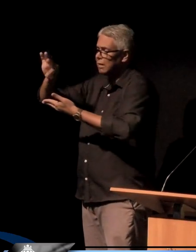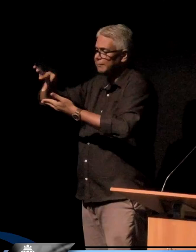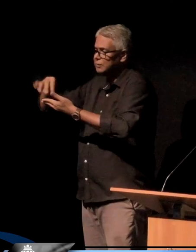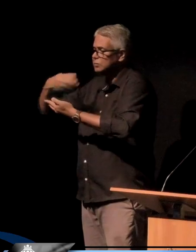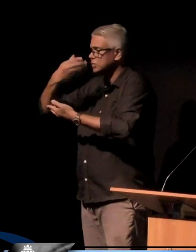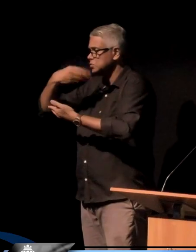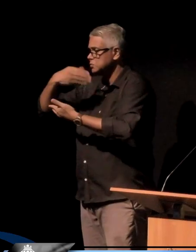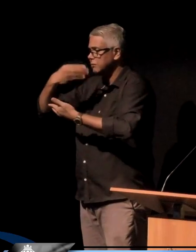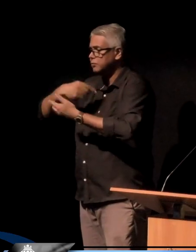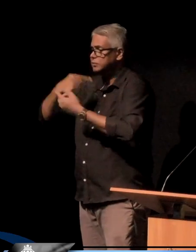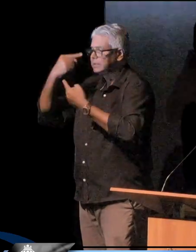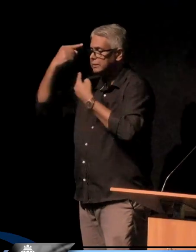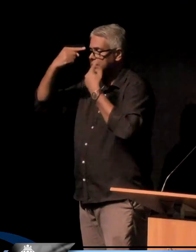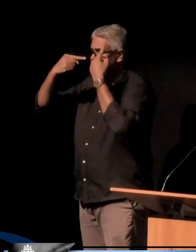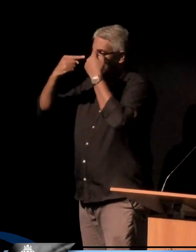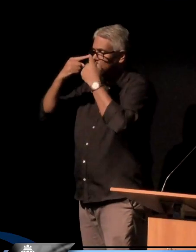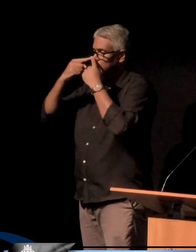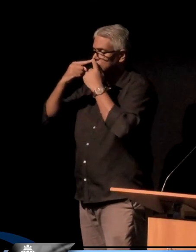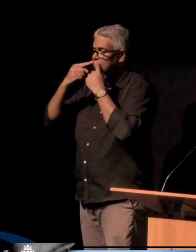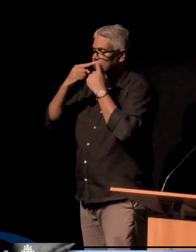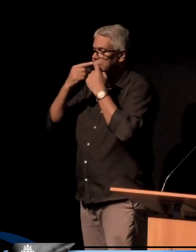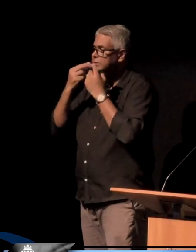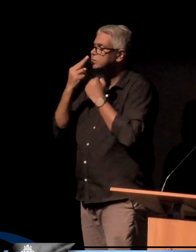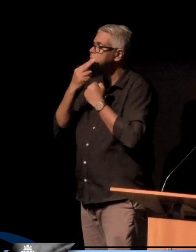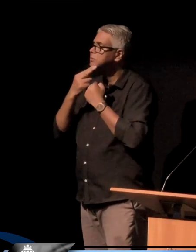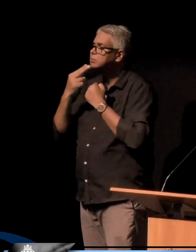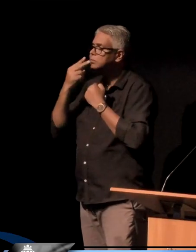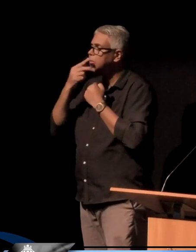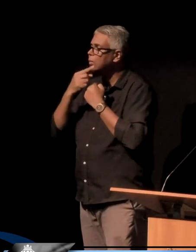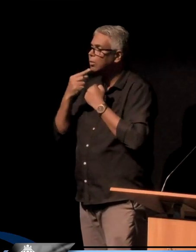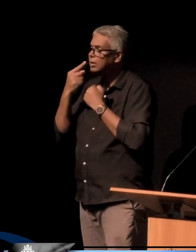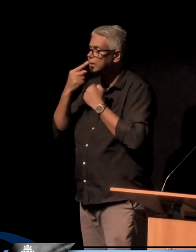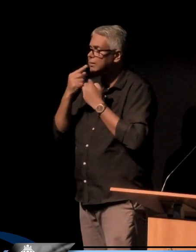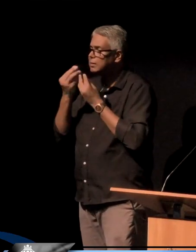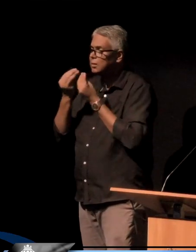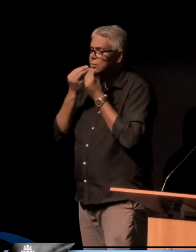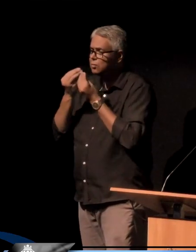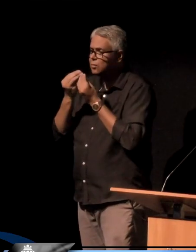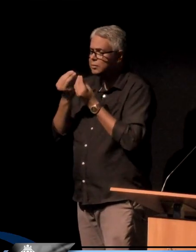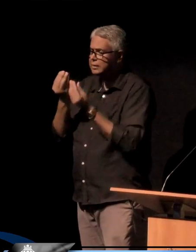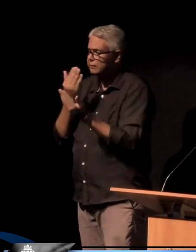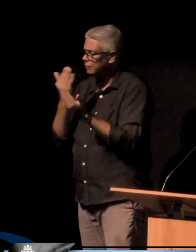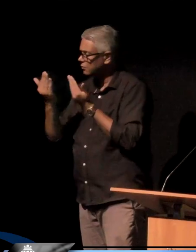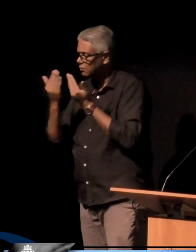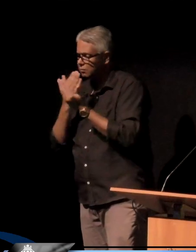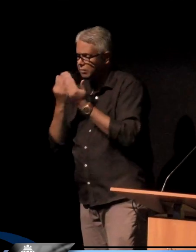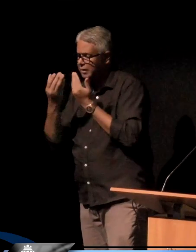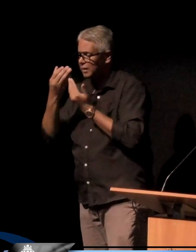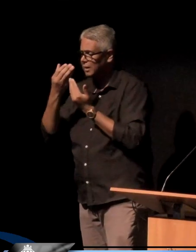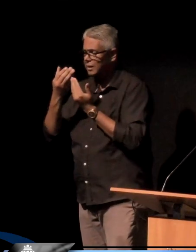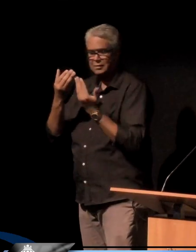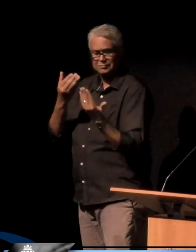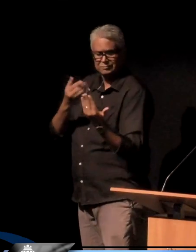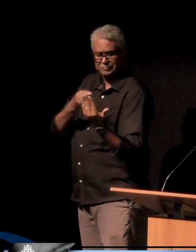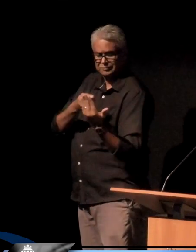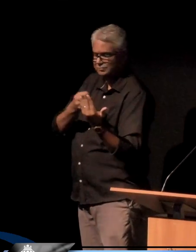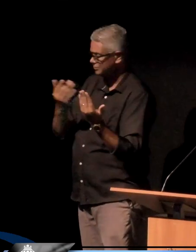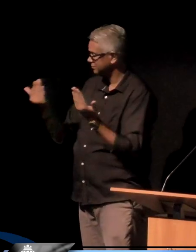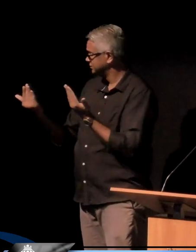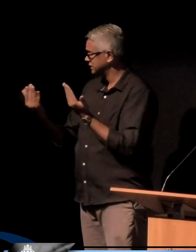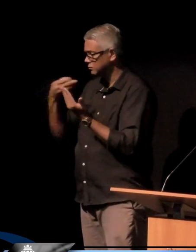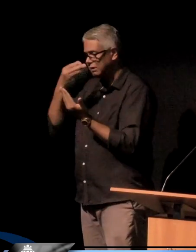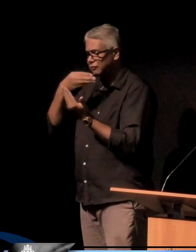e boca né que o aluno né o quanto que ele liga aquilo com a fruta que ele tá consumindo no dia a dia né